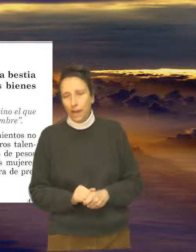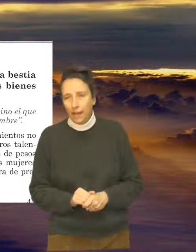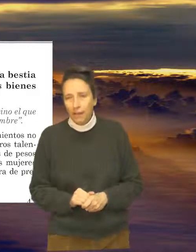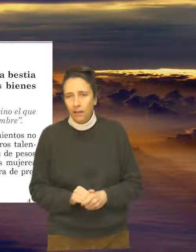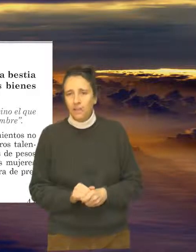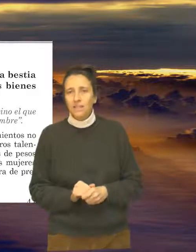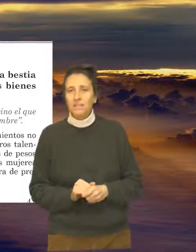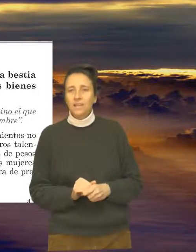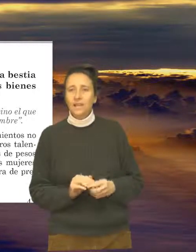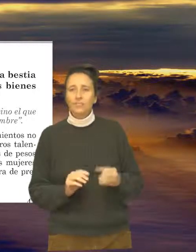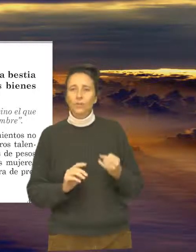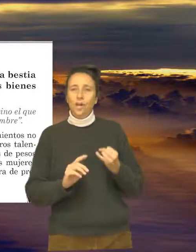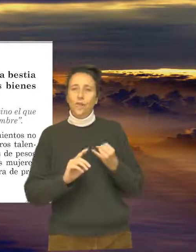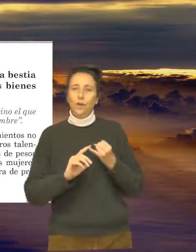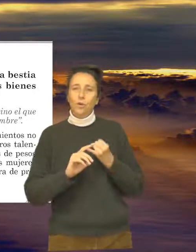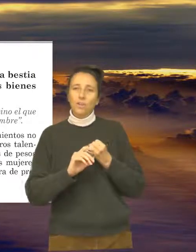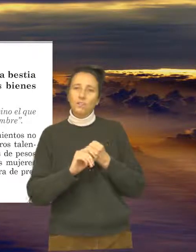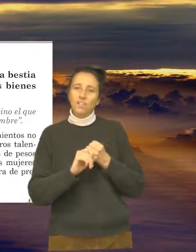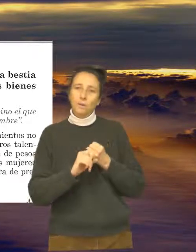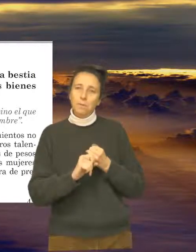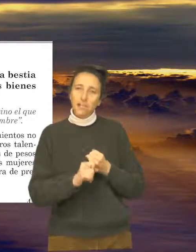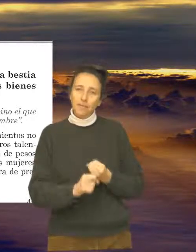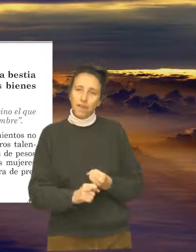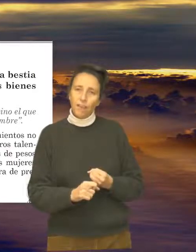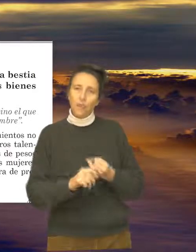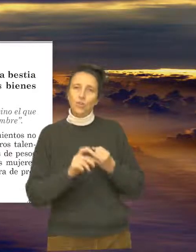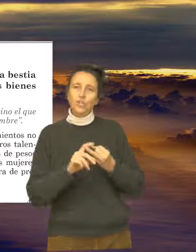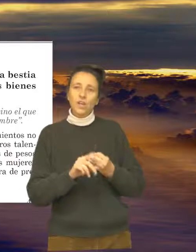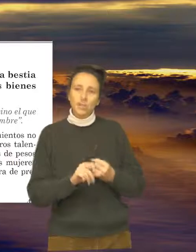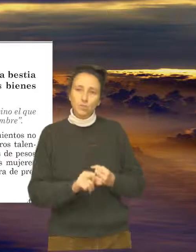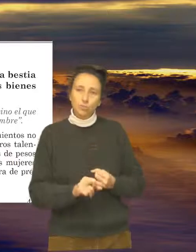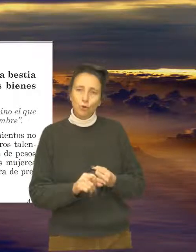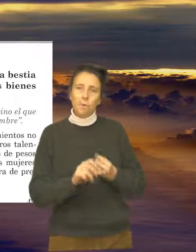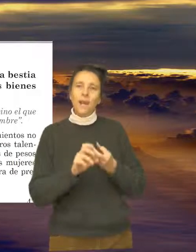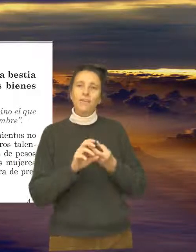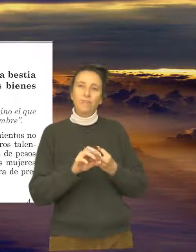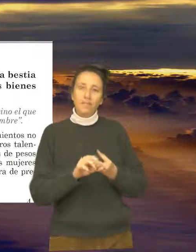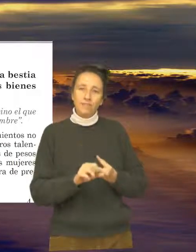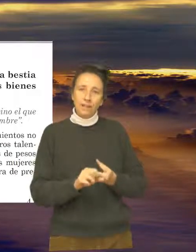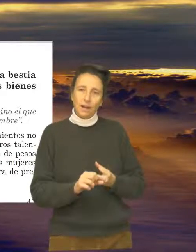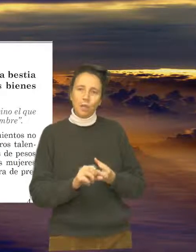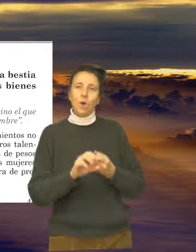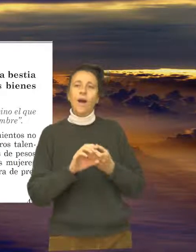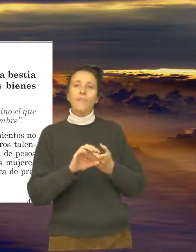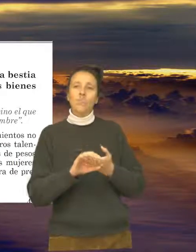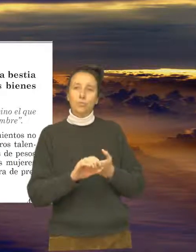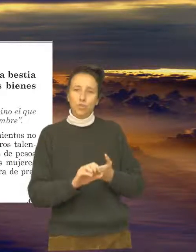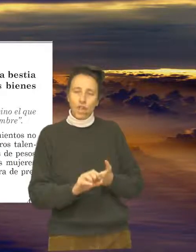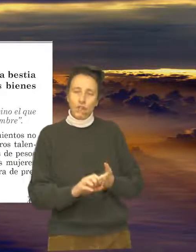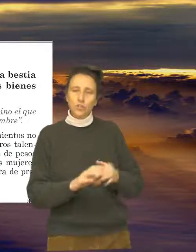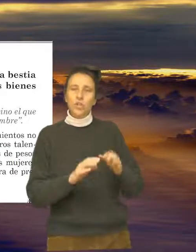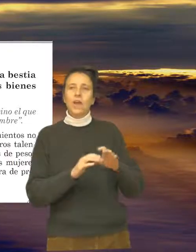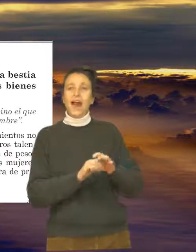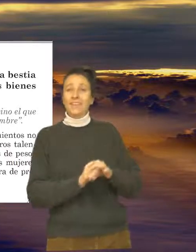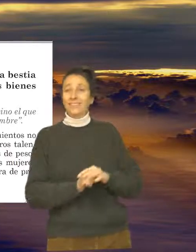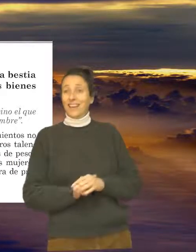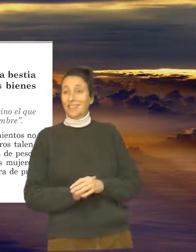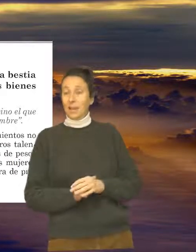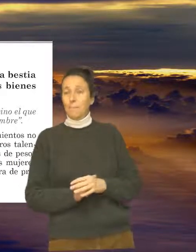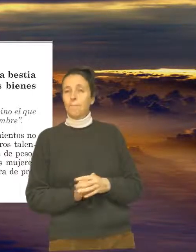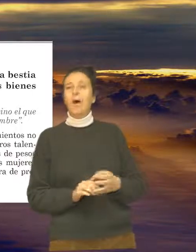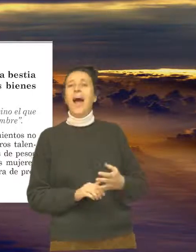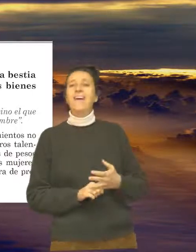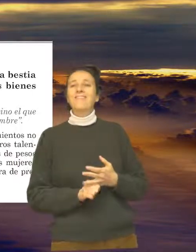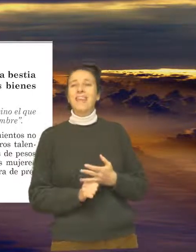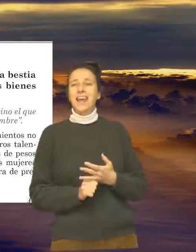Apostólica Romana, y está relacionada con las blasfemias hacia Dios, hacia su nombre, hacia el tabernáculo, hacia sus santos, hacia